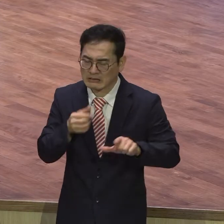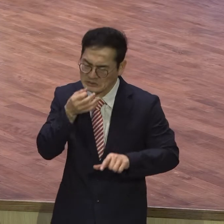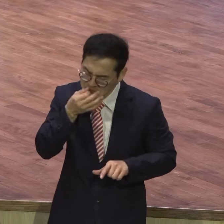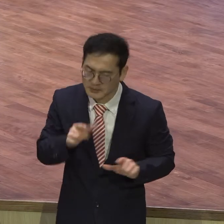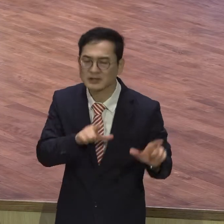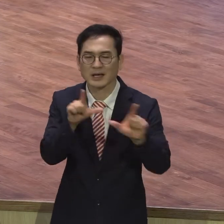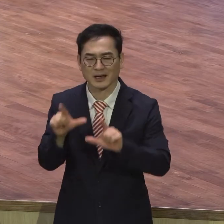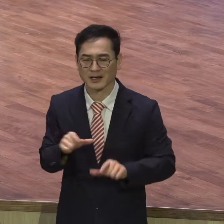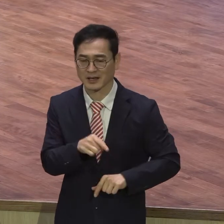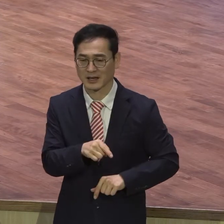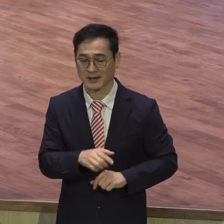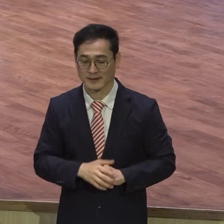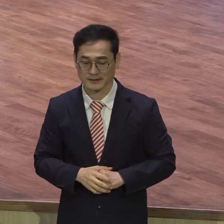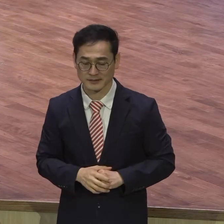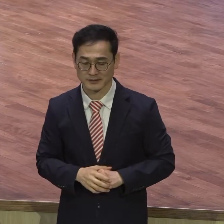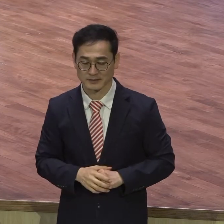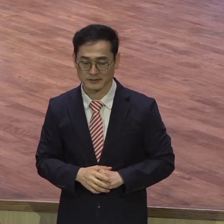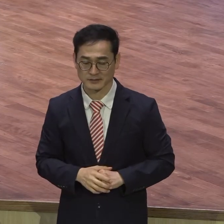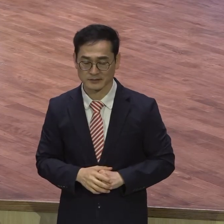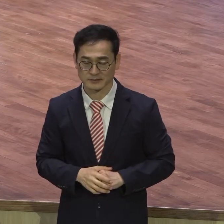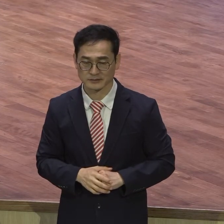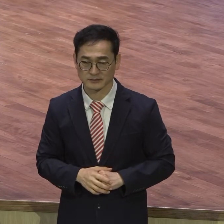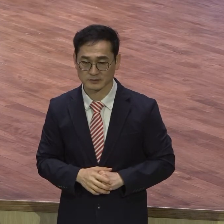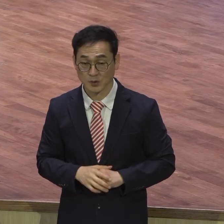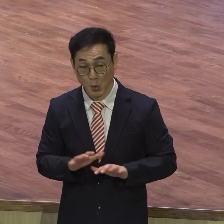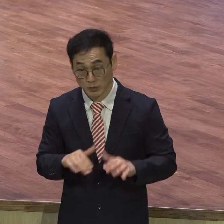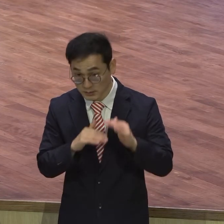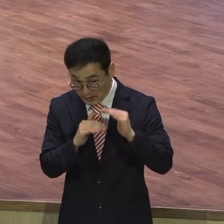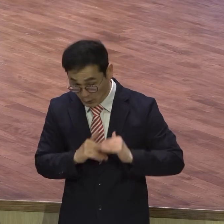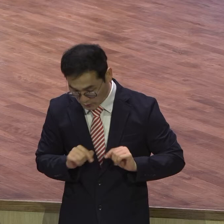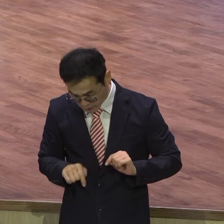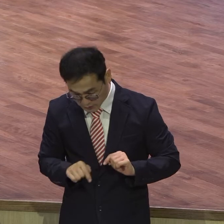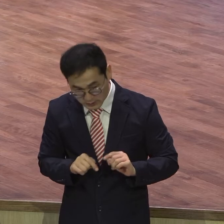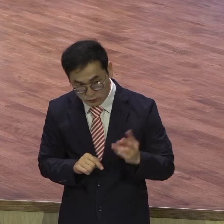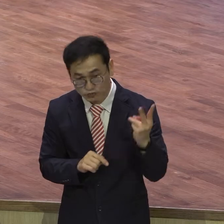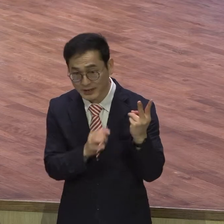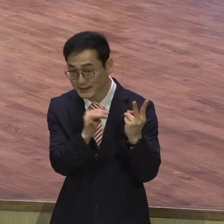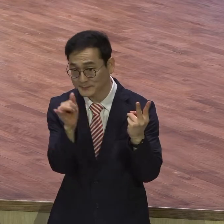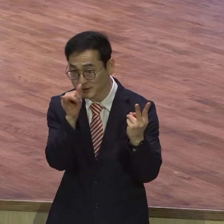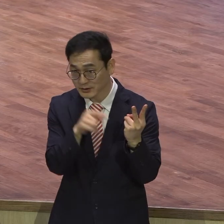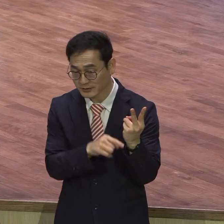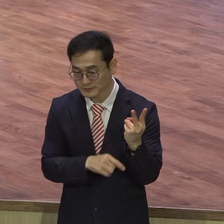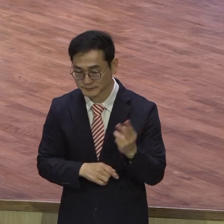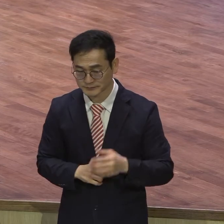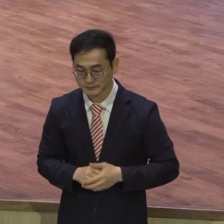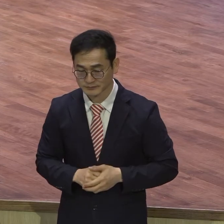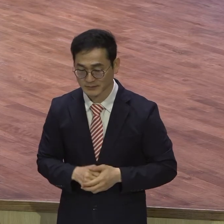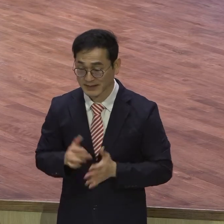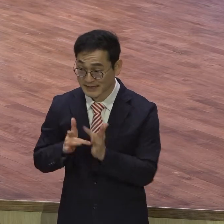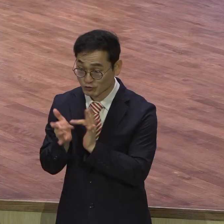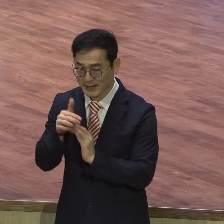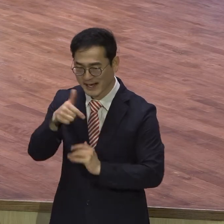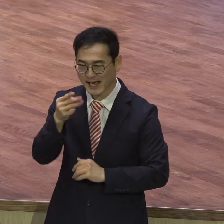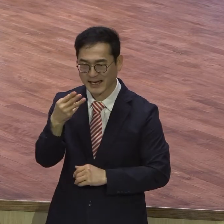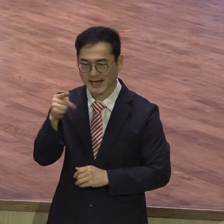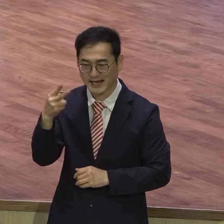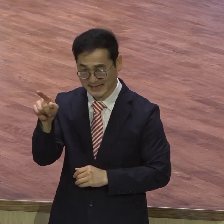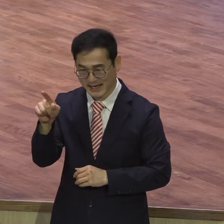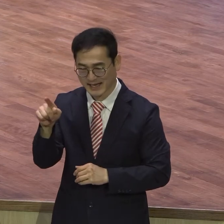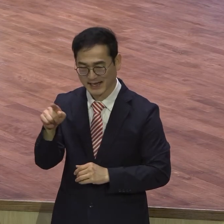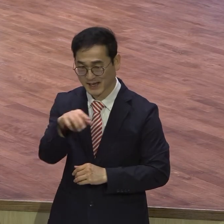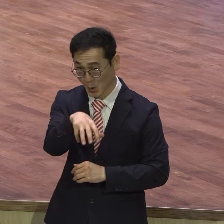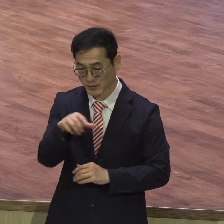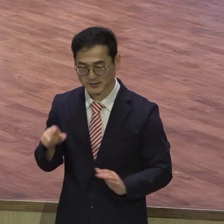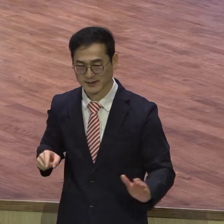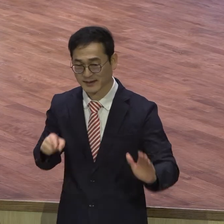이런 처지에 빠져있던 두 사람이 나옵니다 예수께서 가라다 지방에 갔을 때의 일을